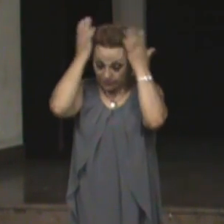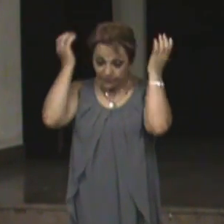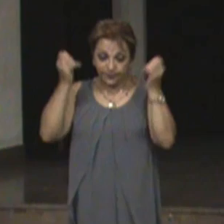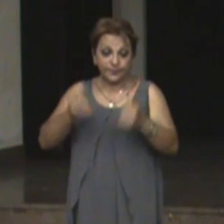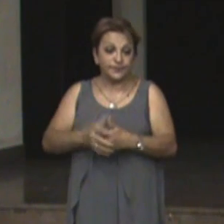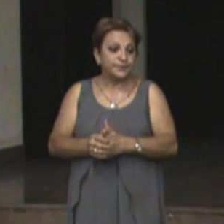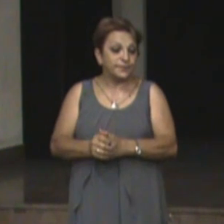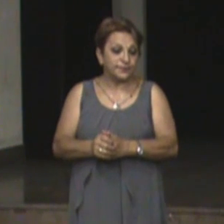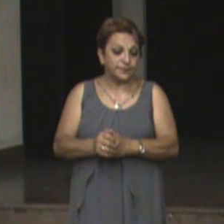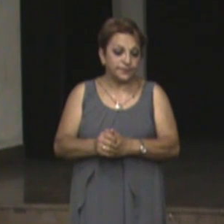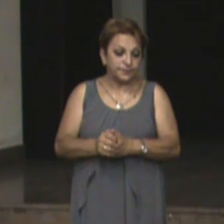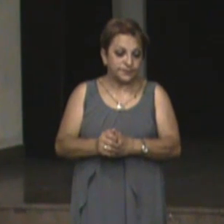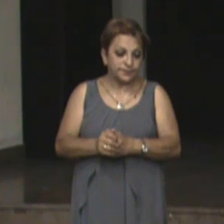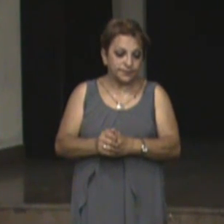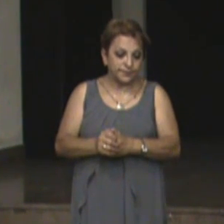Իրականում,